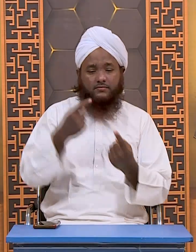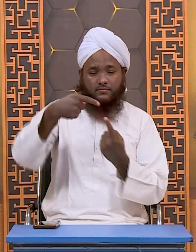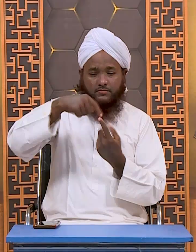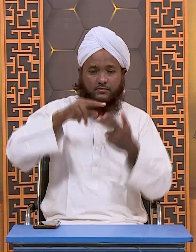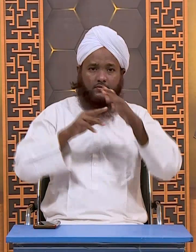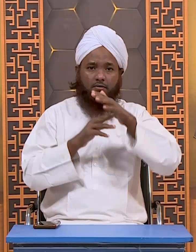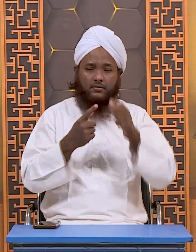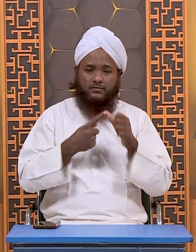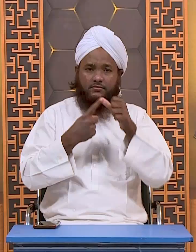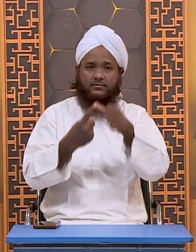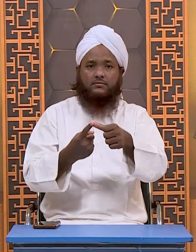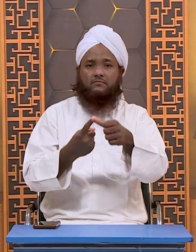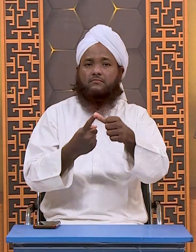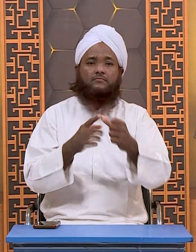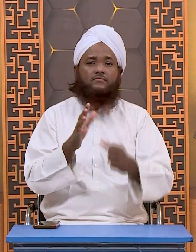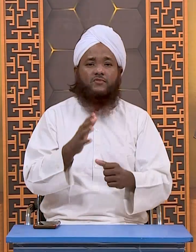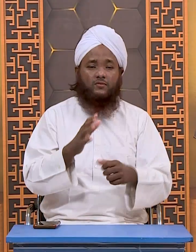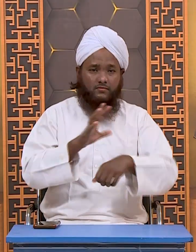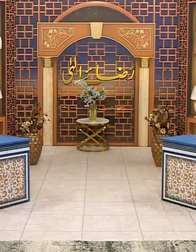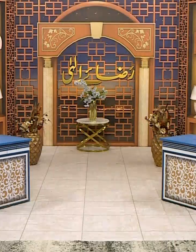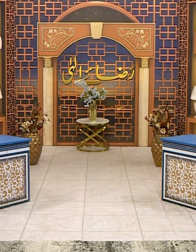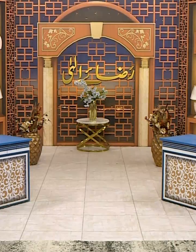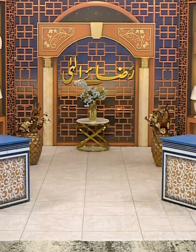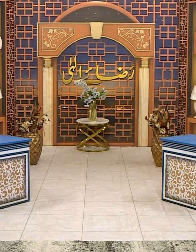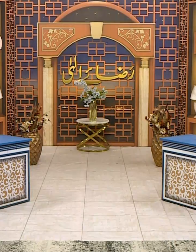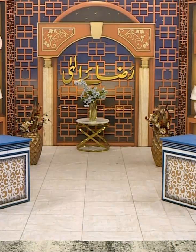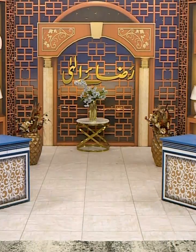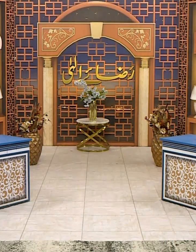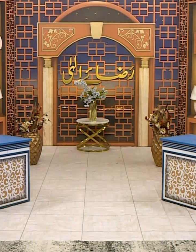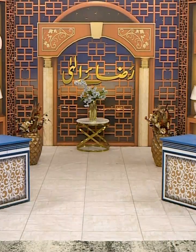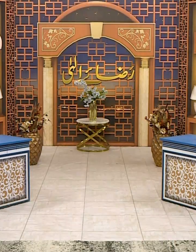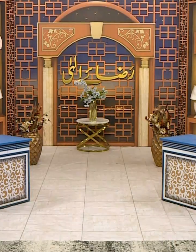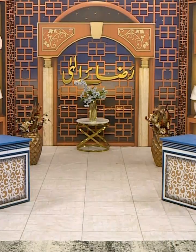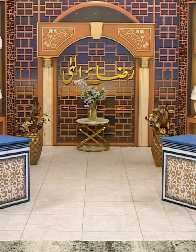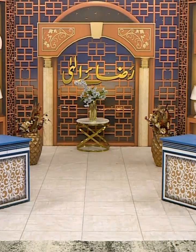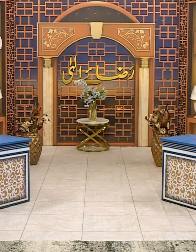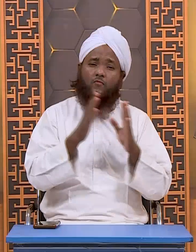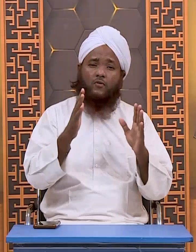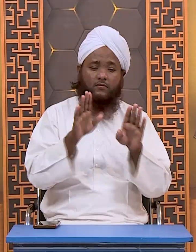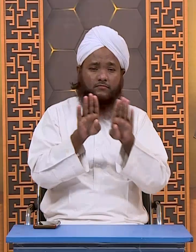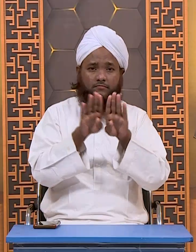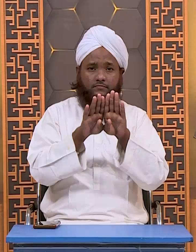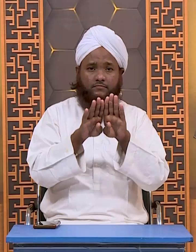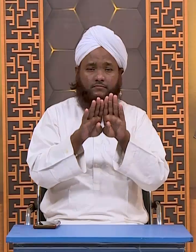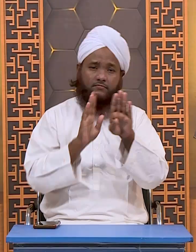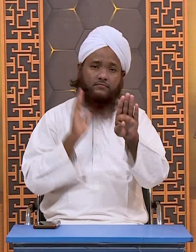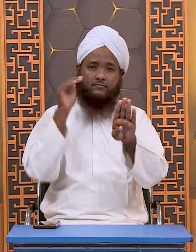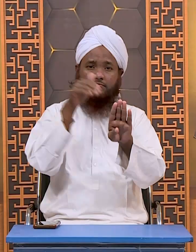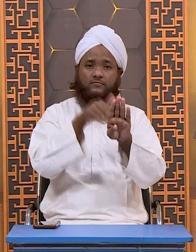जाता, आप रहमतुल्लाह अलैह ने उसका हाथ पकड़ा। एक अमीर आदमी था, उसके दरवाजे पर ले गए। जैसे ही दरवाजे पर लेकर के देखा, वहां